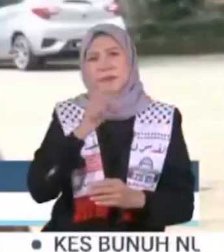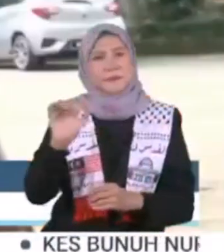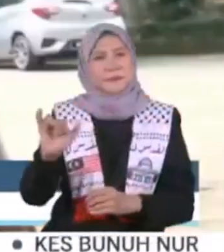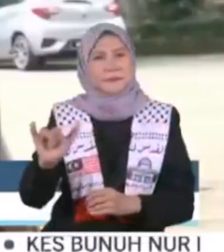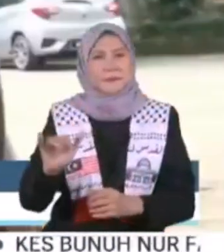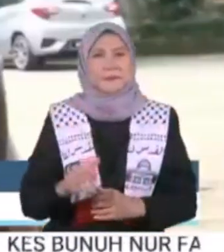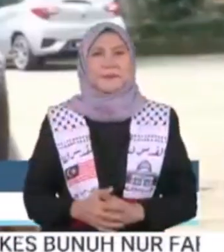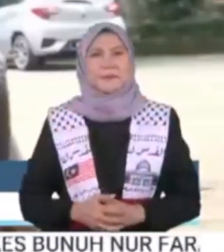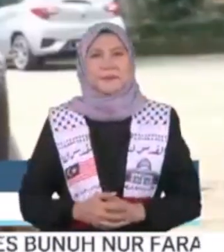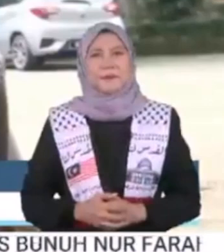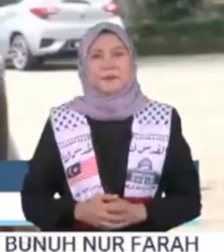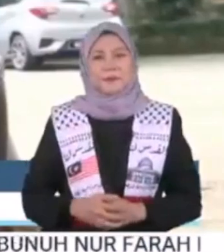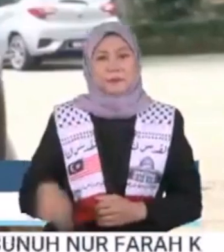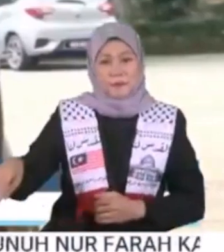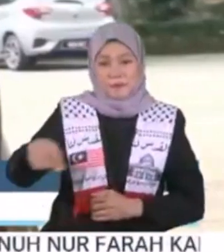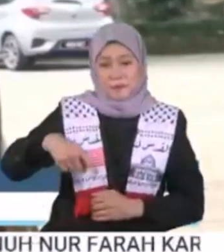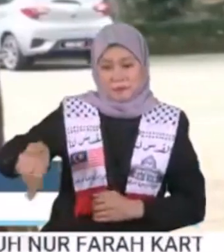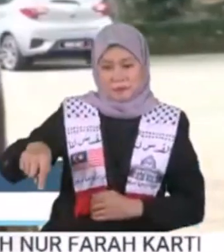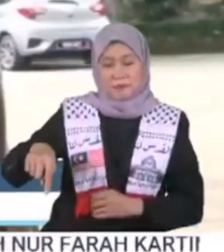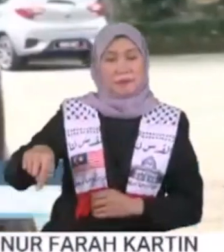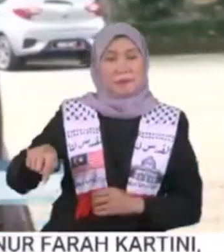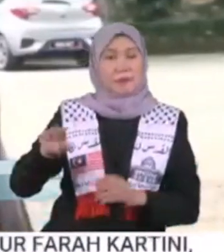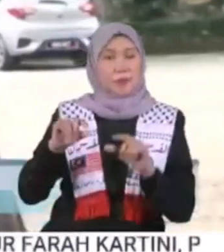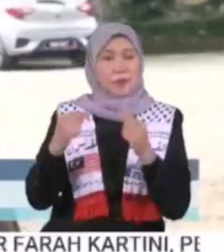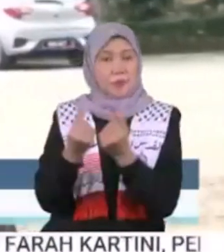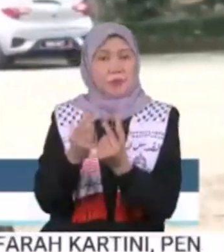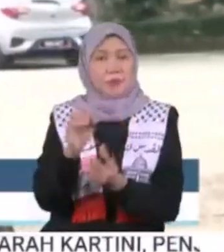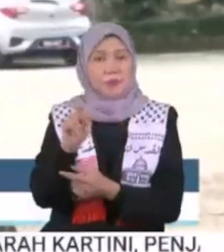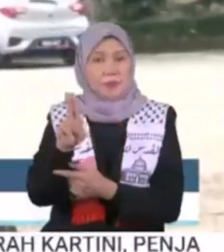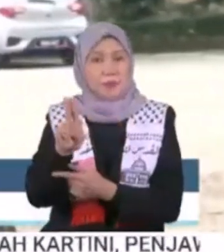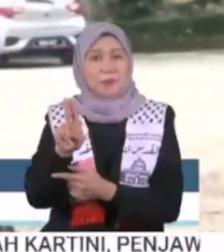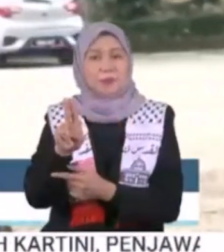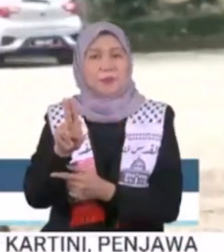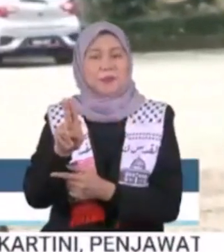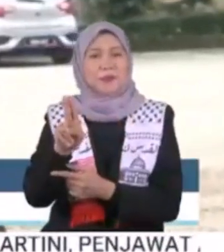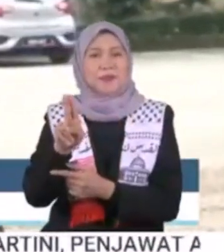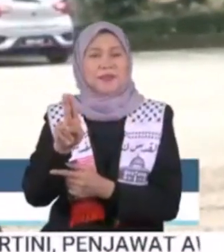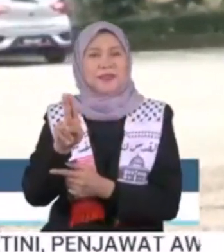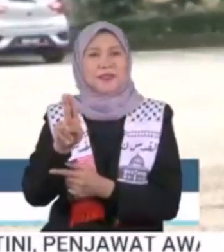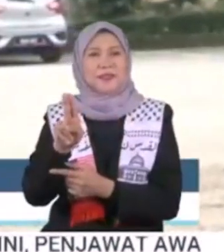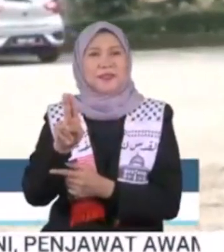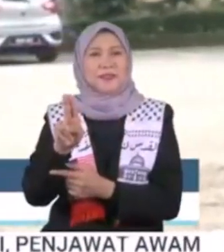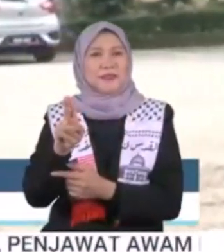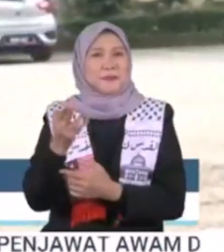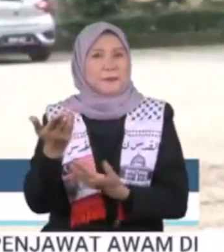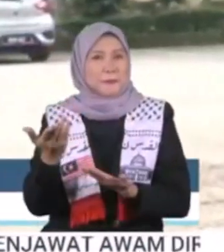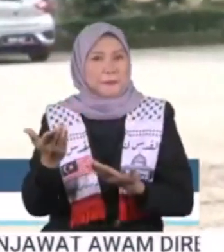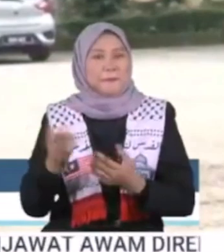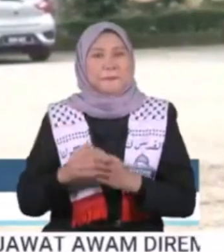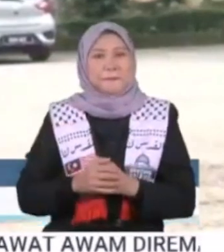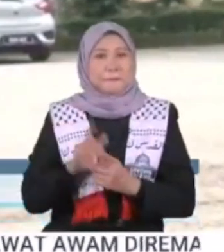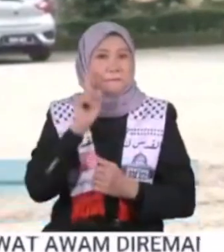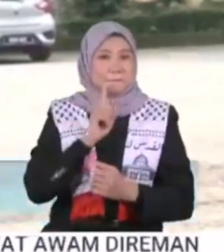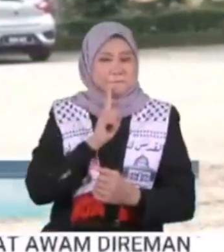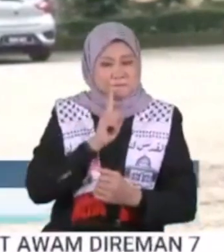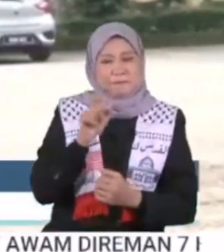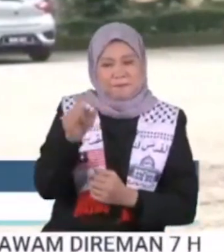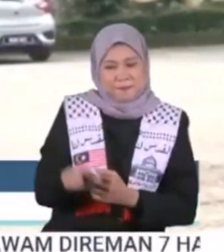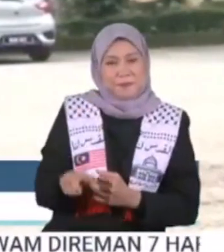lain. Mereka-mereka yang terutama golongan kurang upaya ni, terutamanya dalam kalau kategori pekat bisu